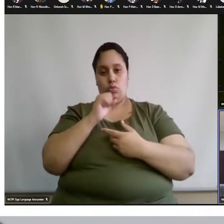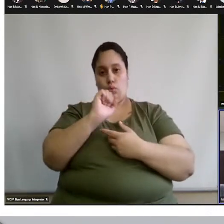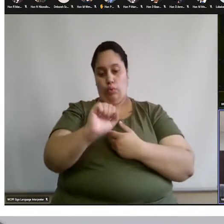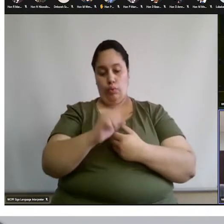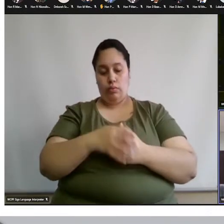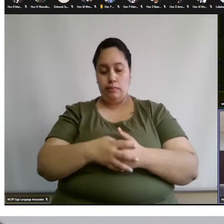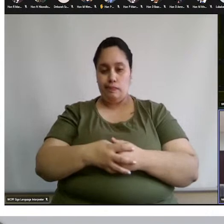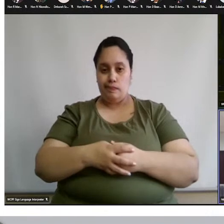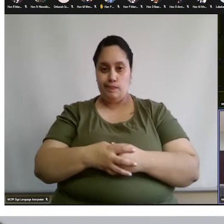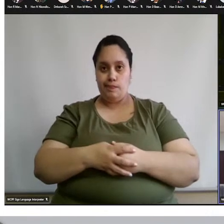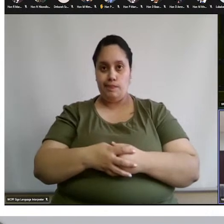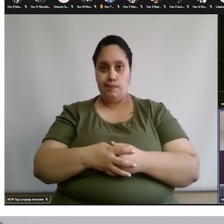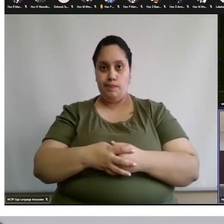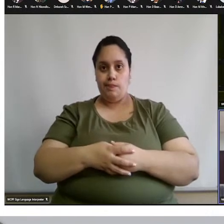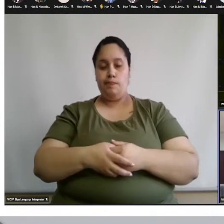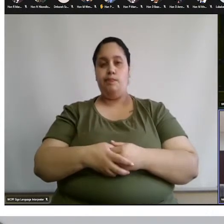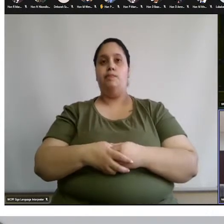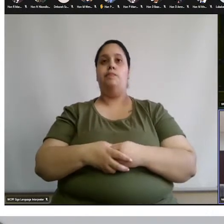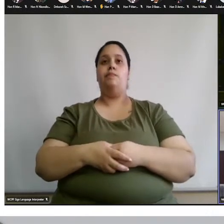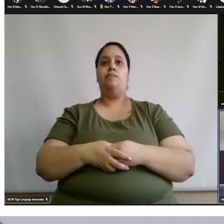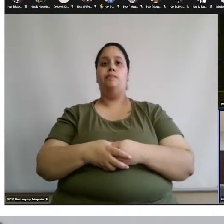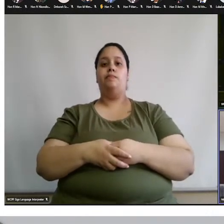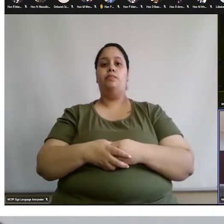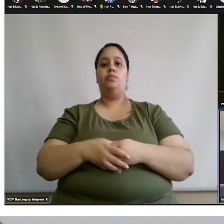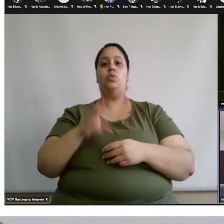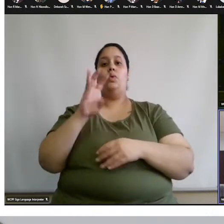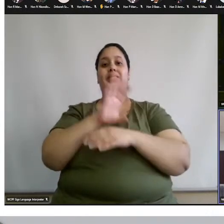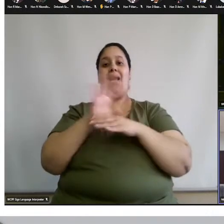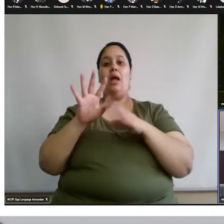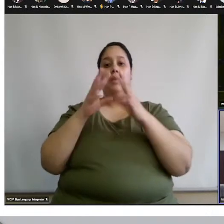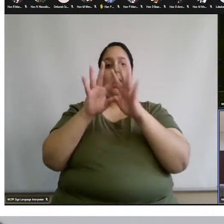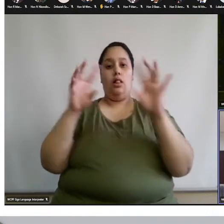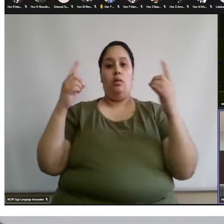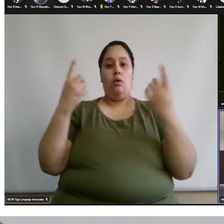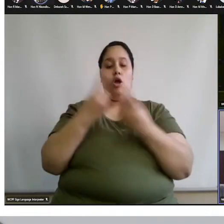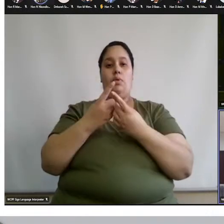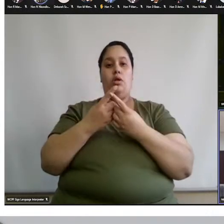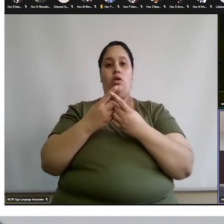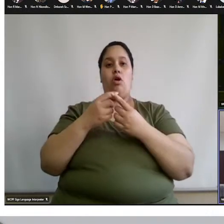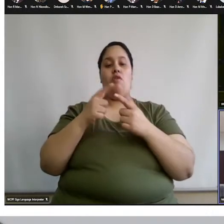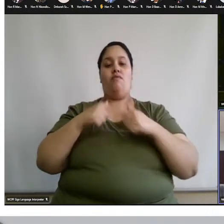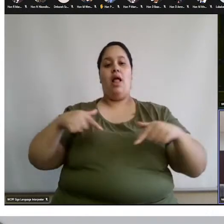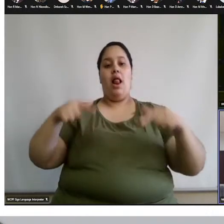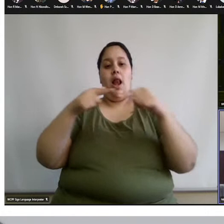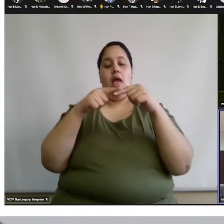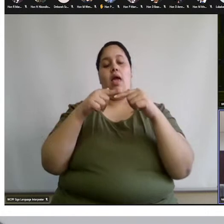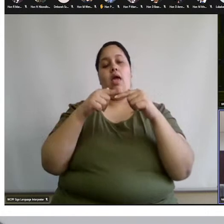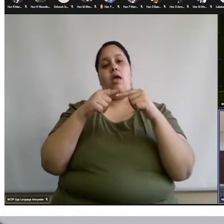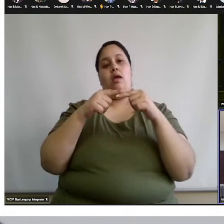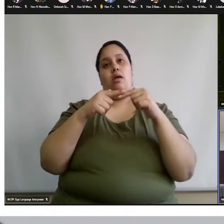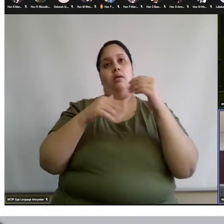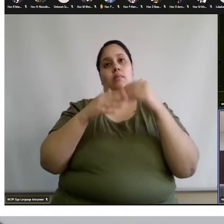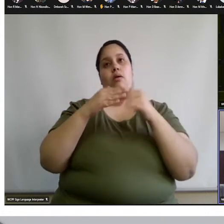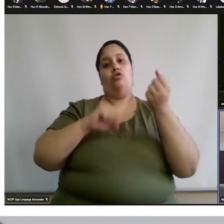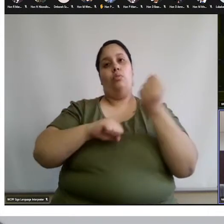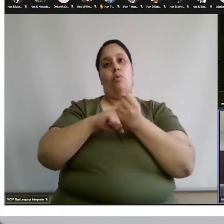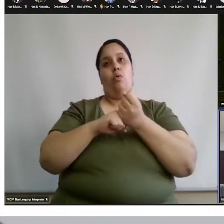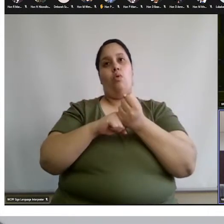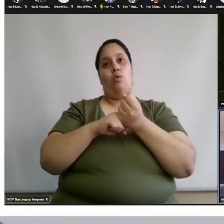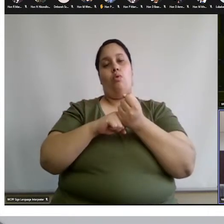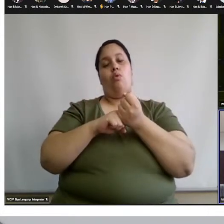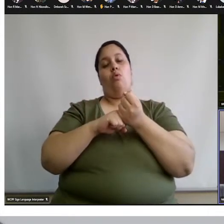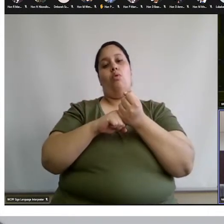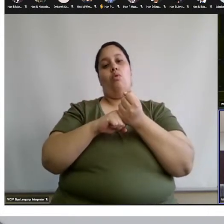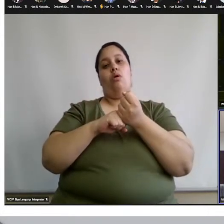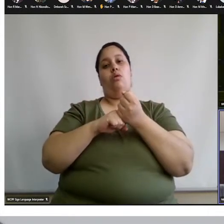question. Die Wes-Kaapse Departement van Landbou ondersteun veeboere met voer